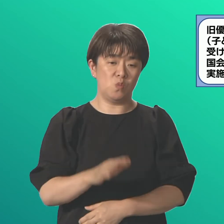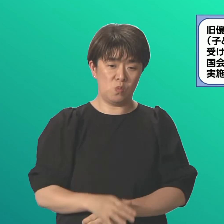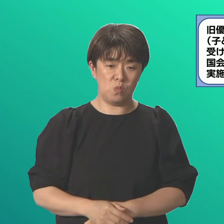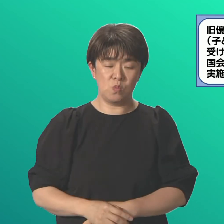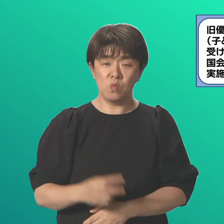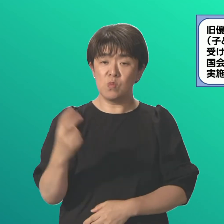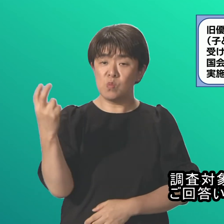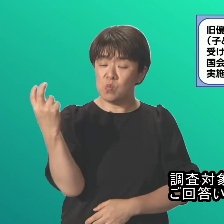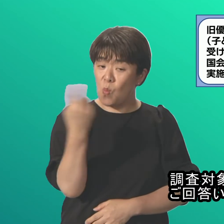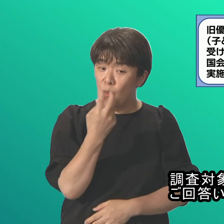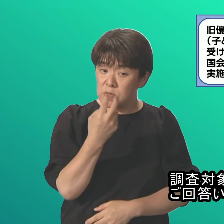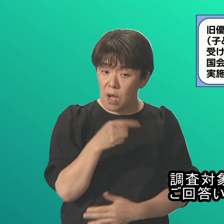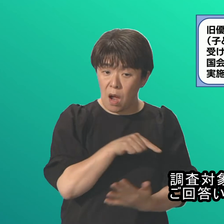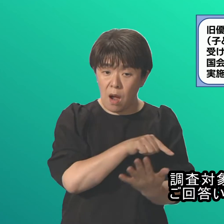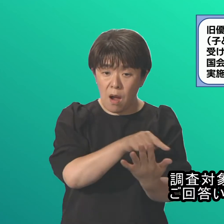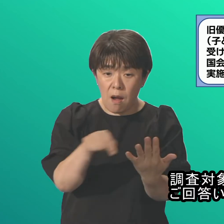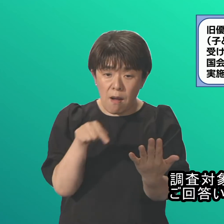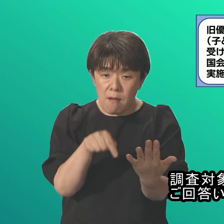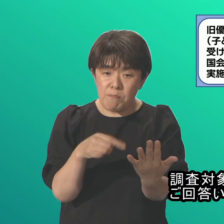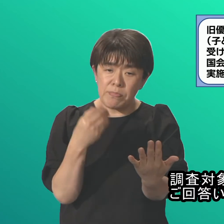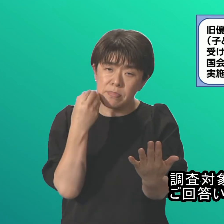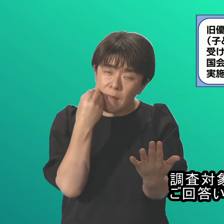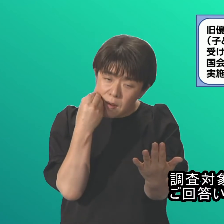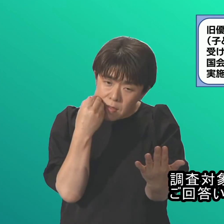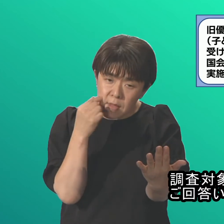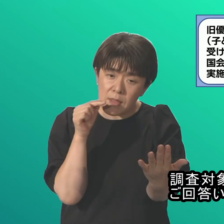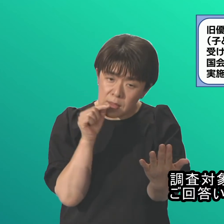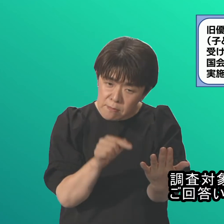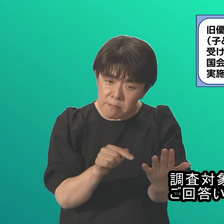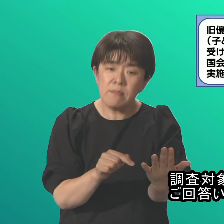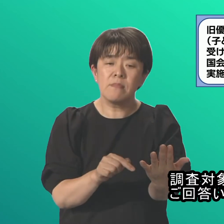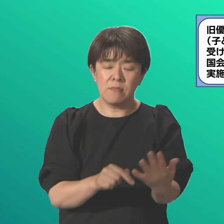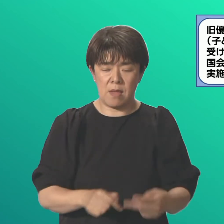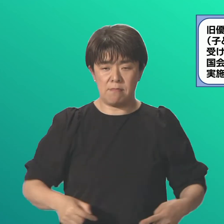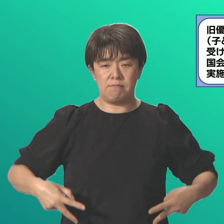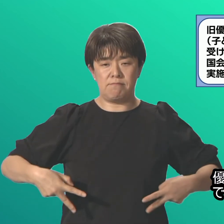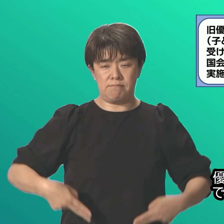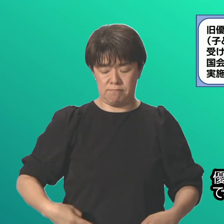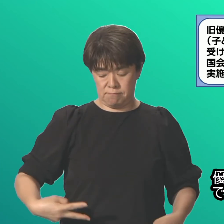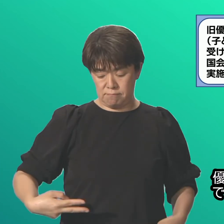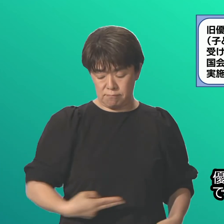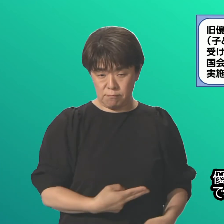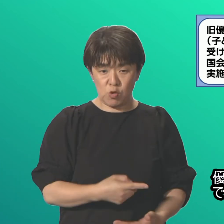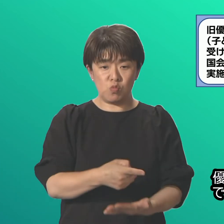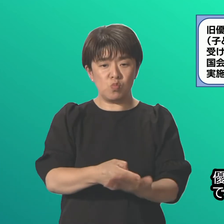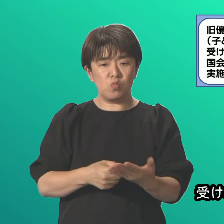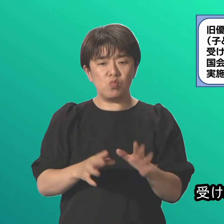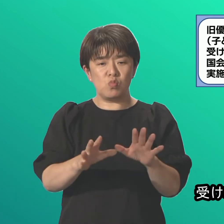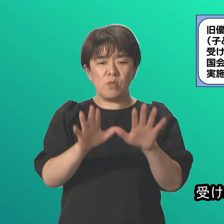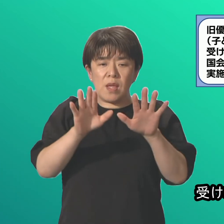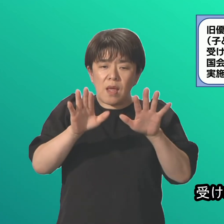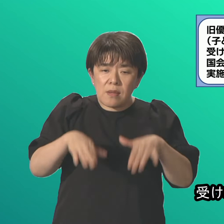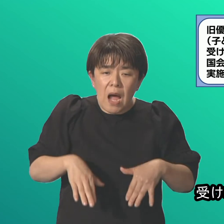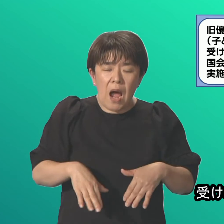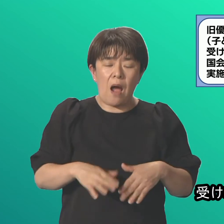します。調査対象、このアンケートにご回答いただきたい方は、郵政手